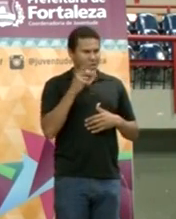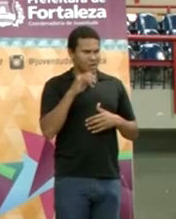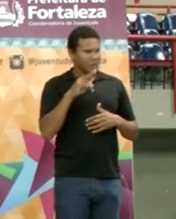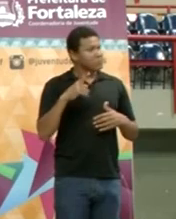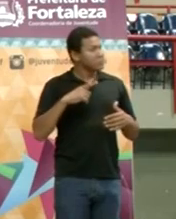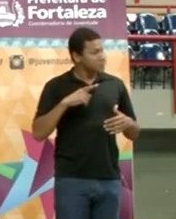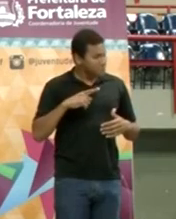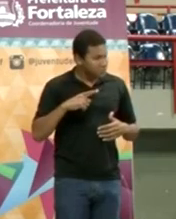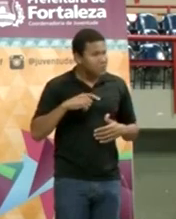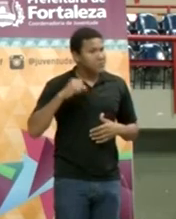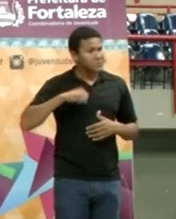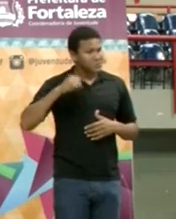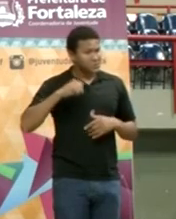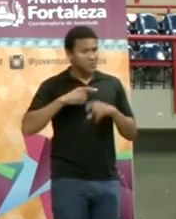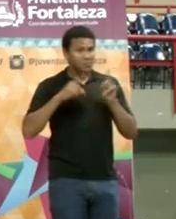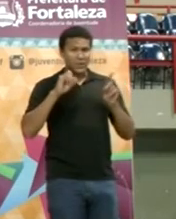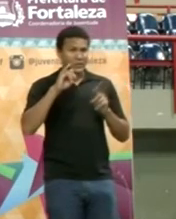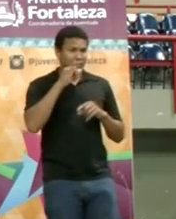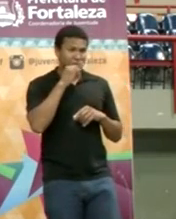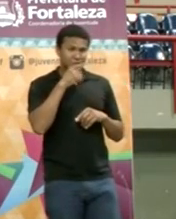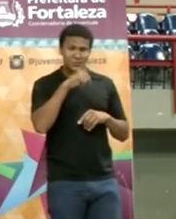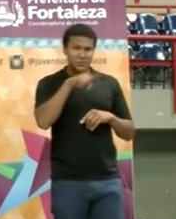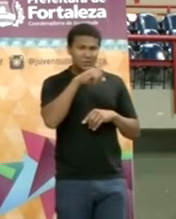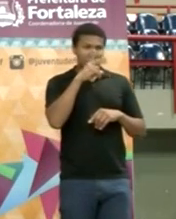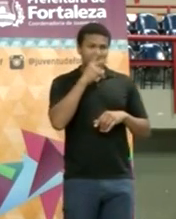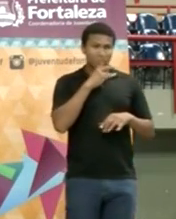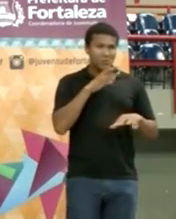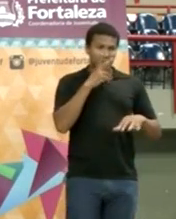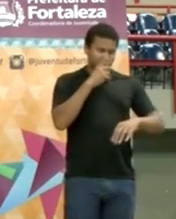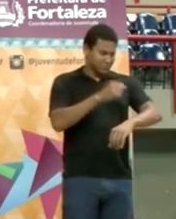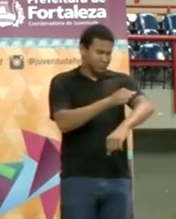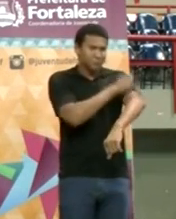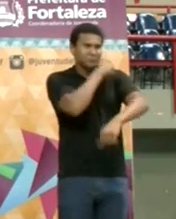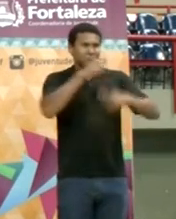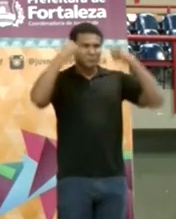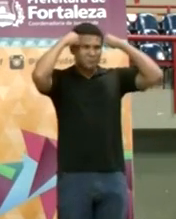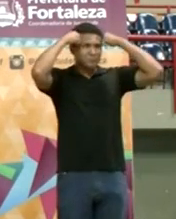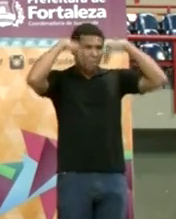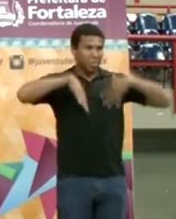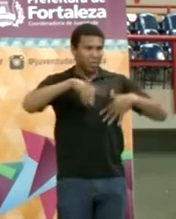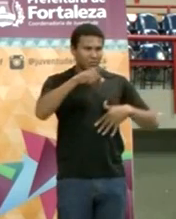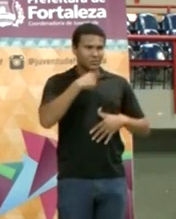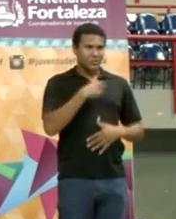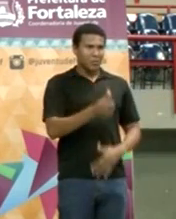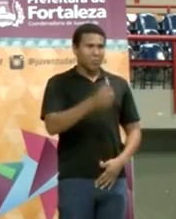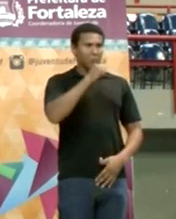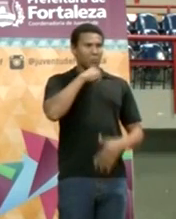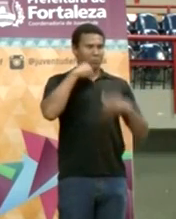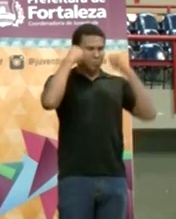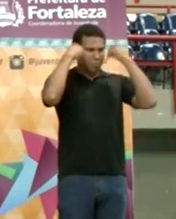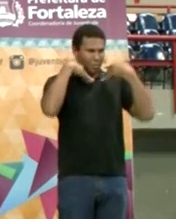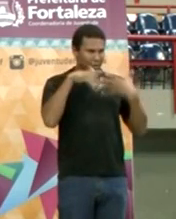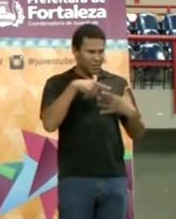contaminar, pessoal, teria que ser uma quantidade absurda de suor. E eu acredito que aqui ninguém nessa sala beba suor, ou beba